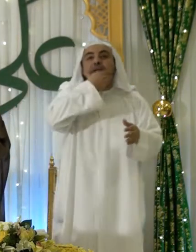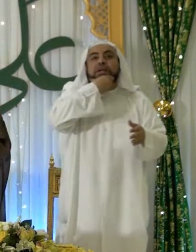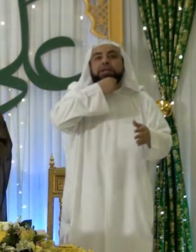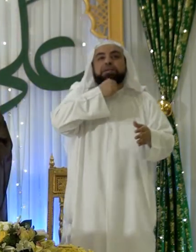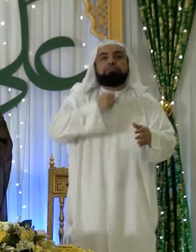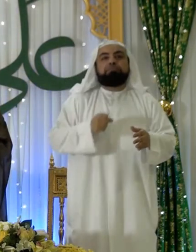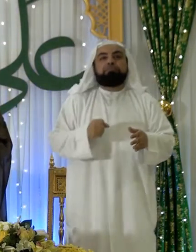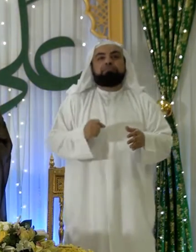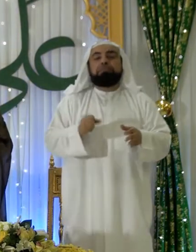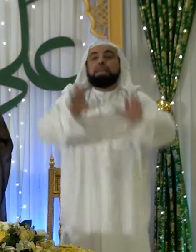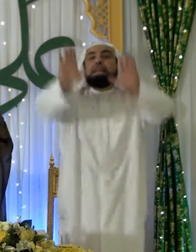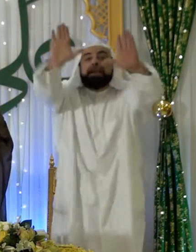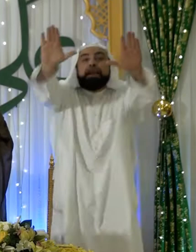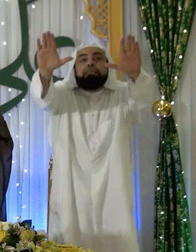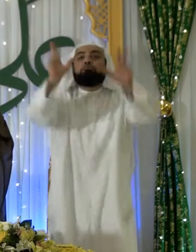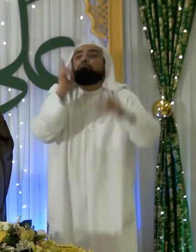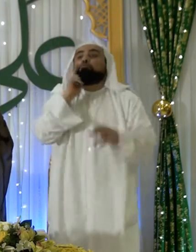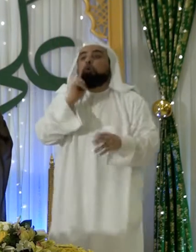وآله.